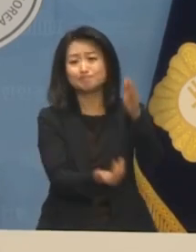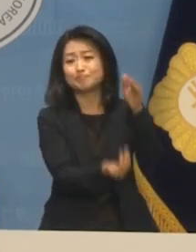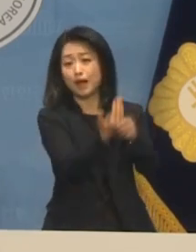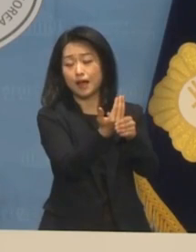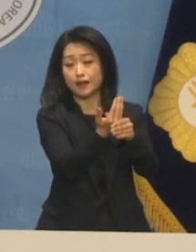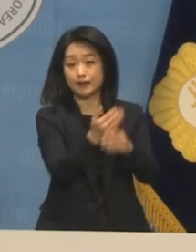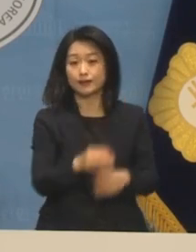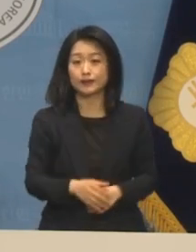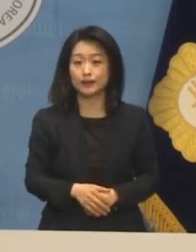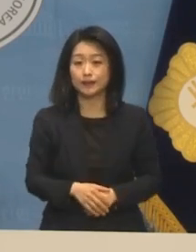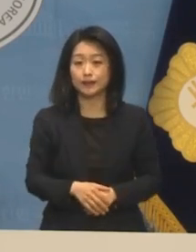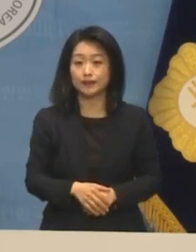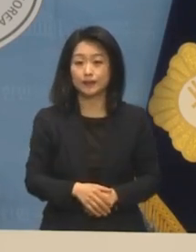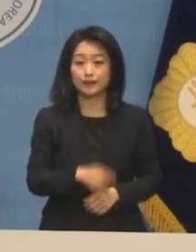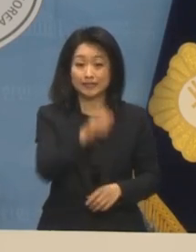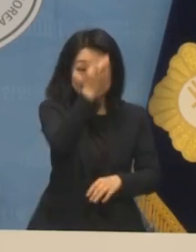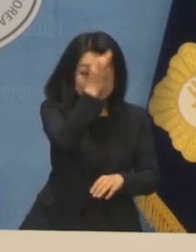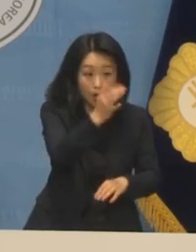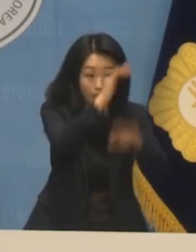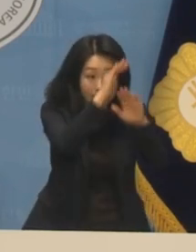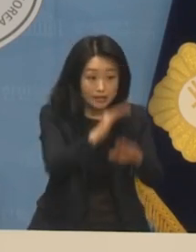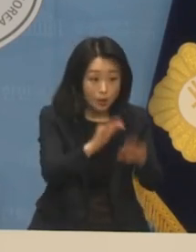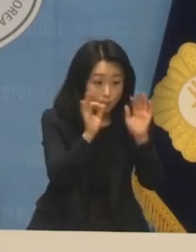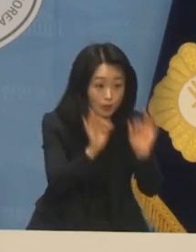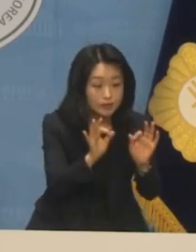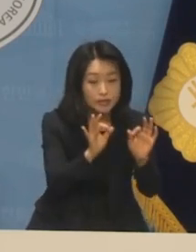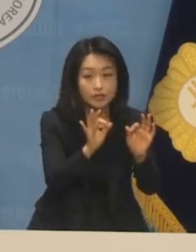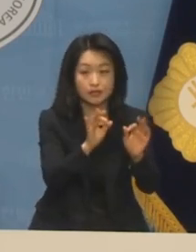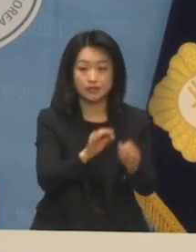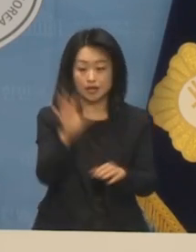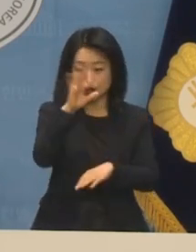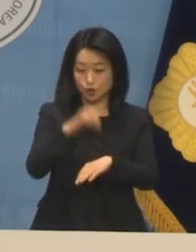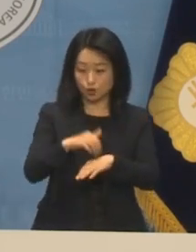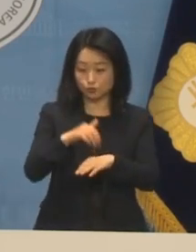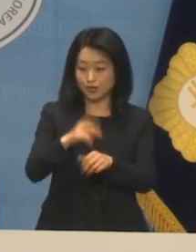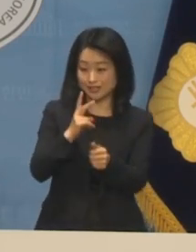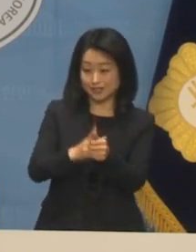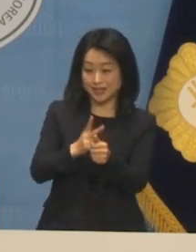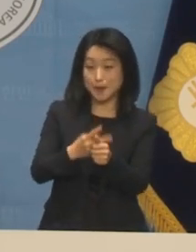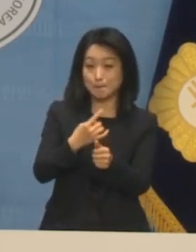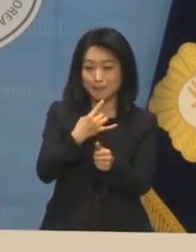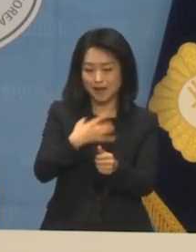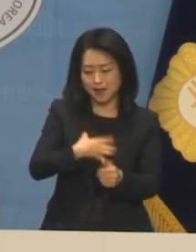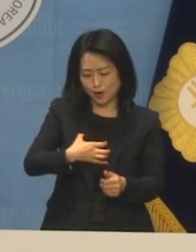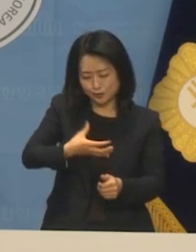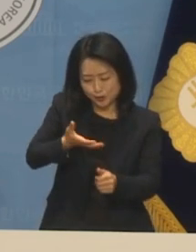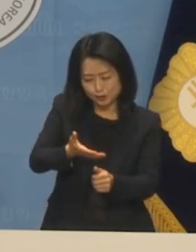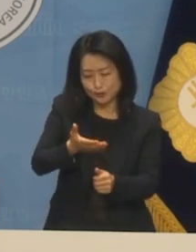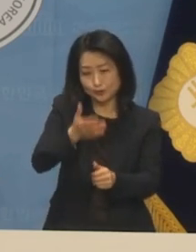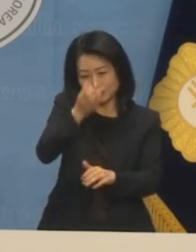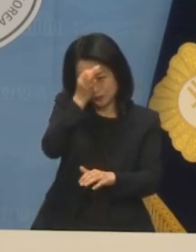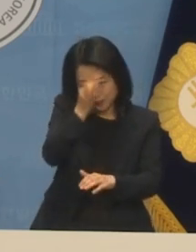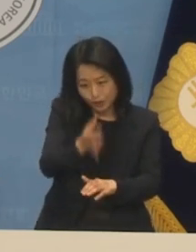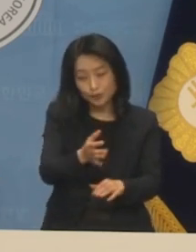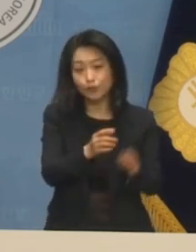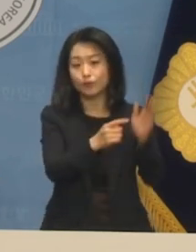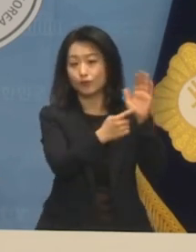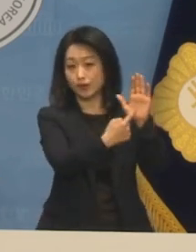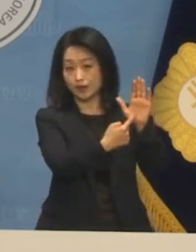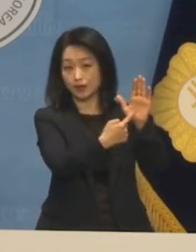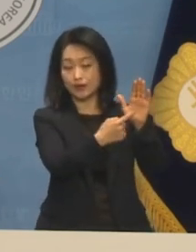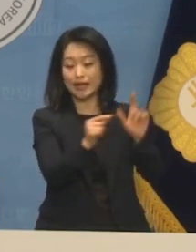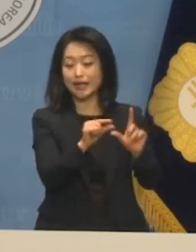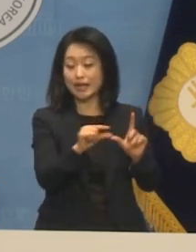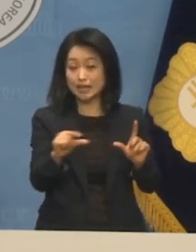24일 보낸 교육부의 사과문은 더 과관입니다. 연수 대상자들에게만 심려를 끼쳐드렸다고 한 점,